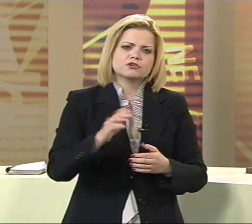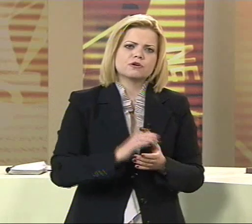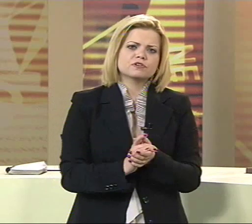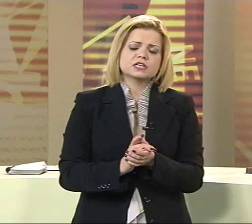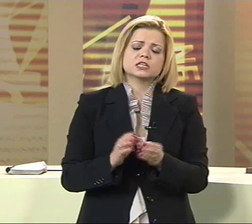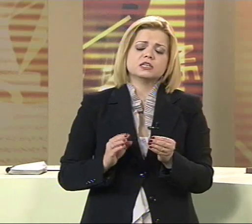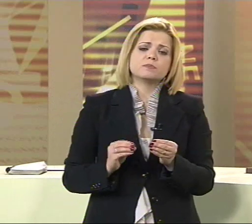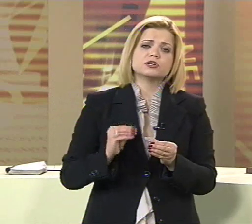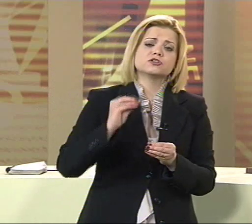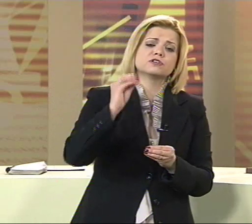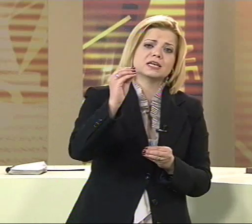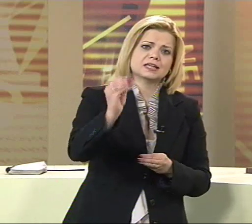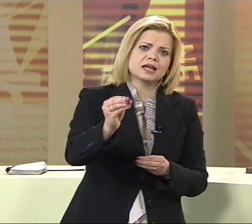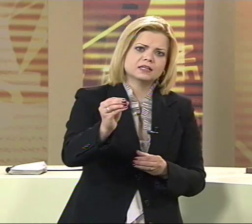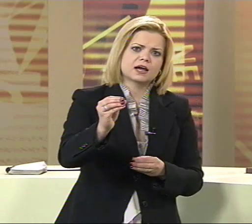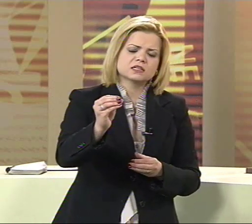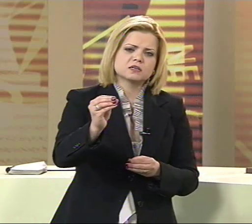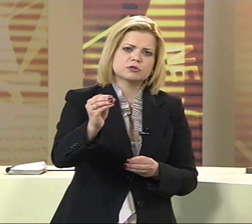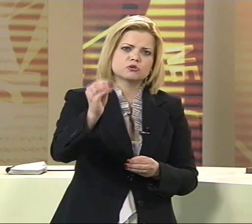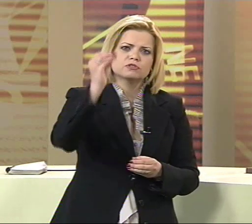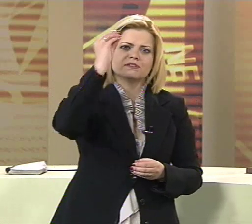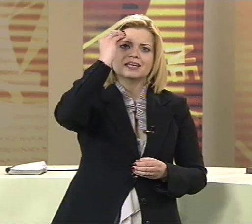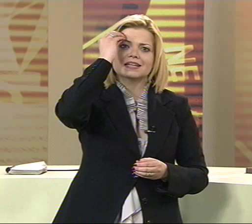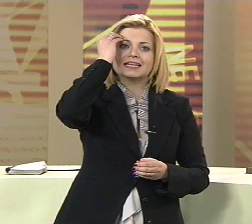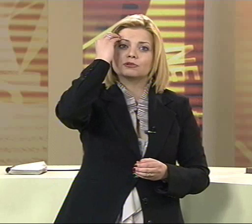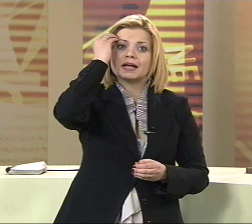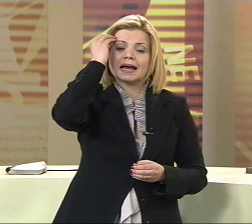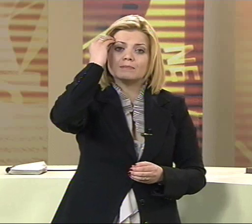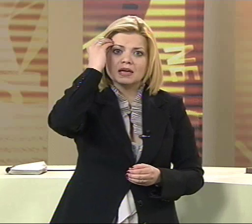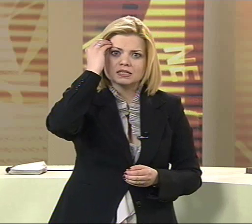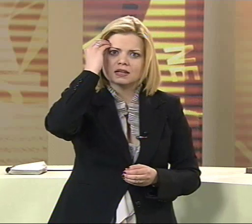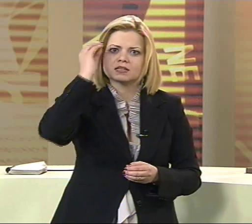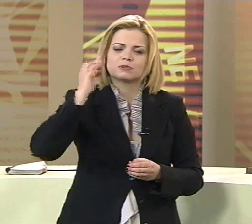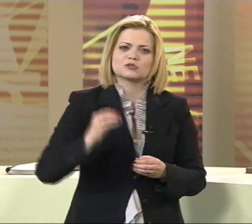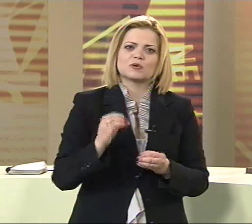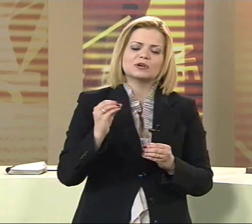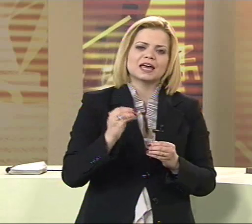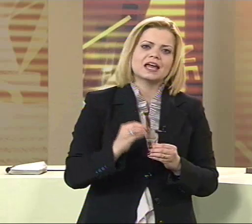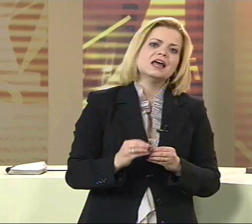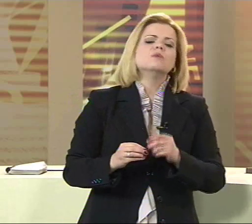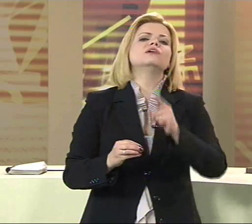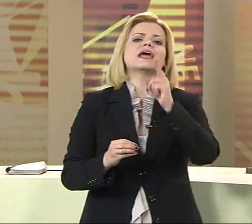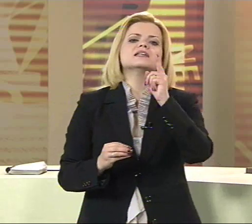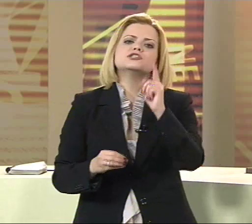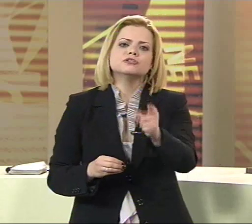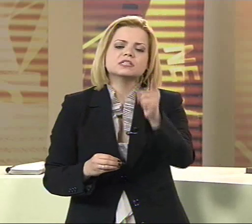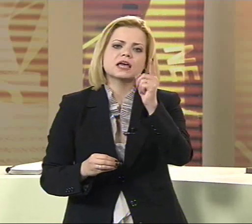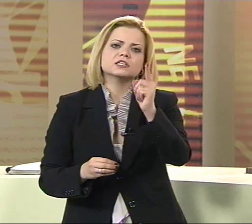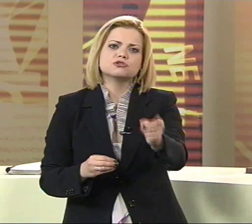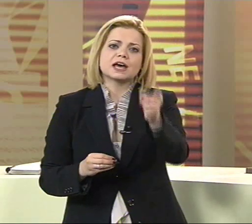digo a vocês que depois de você entrar dentro da casa dessa pessoa, você vai entrar dentro da cabeça dessa pessoa. Por quê? Porque é exigido esse requisito de